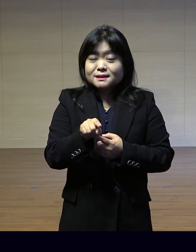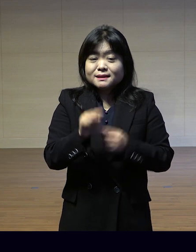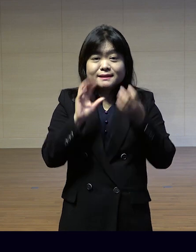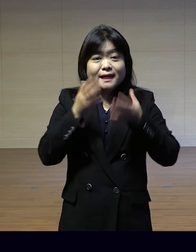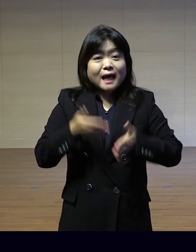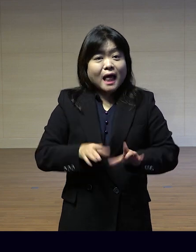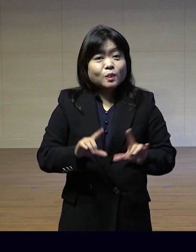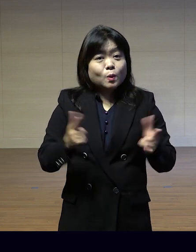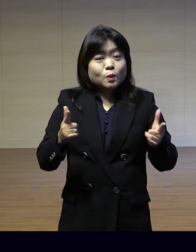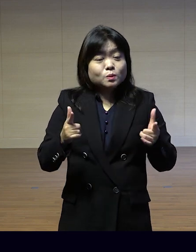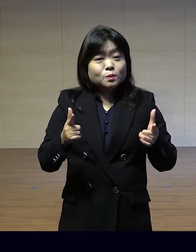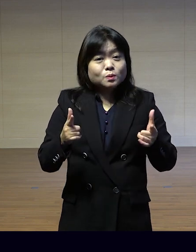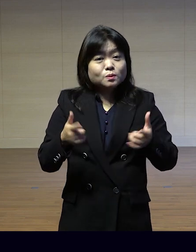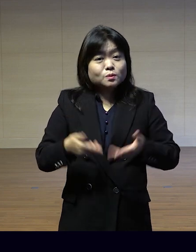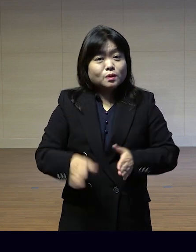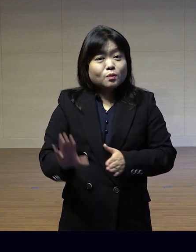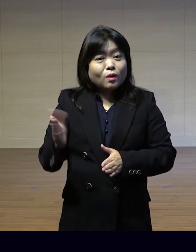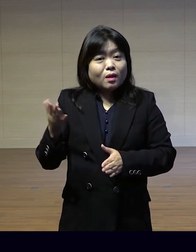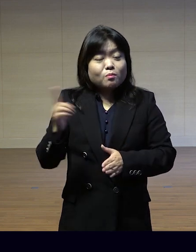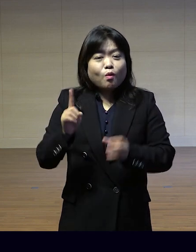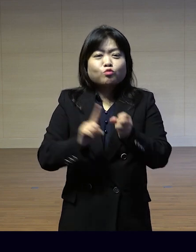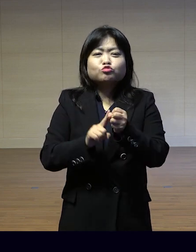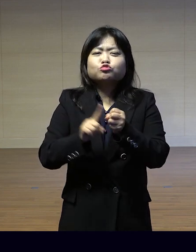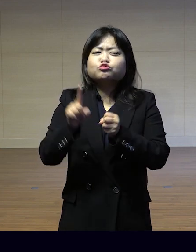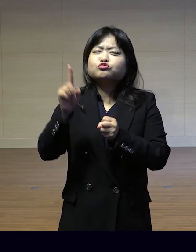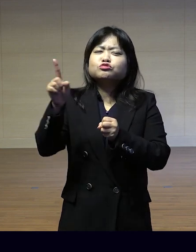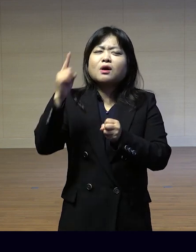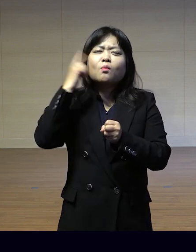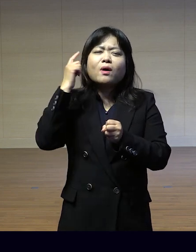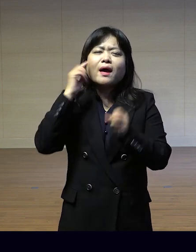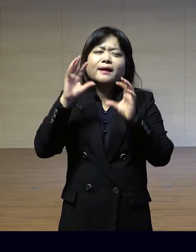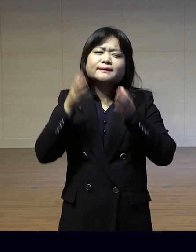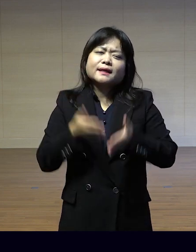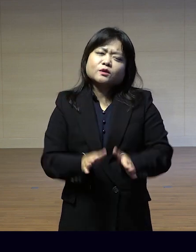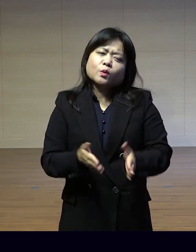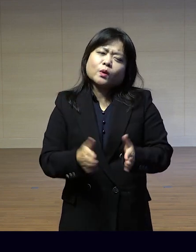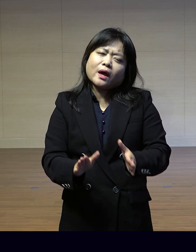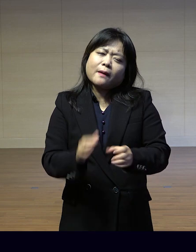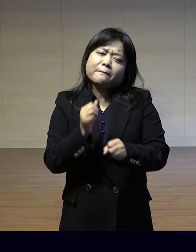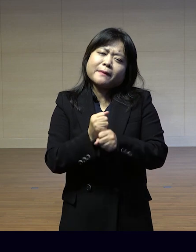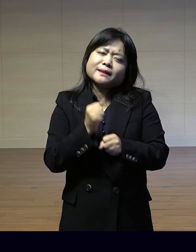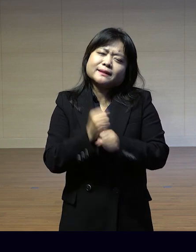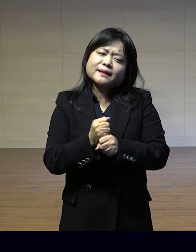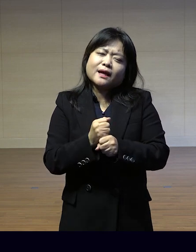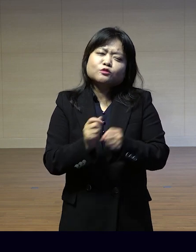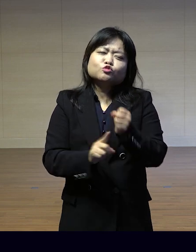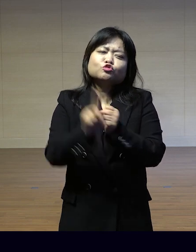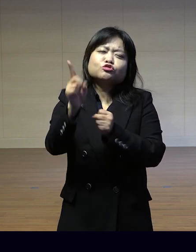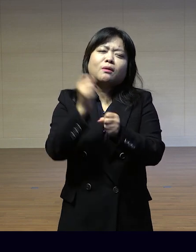새끼 안 놓고도 새끼 놓게 되는데, 그는 우주가 네. 왜 새끼 놓도록 우주가 그래 생겼나 이게.